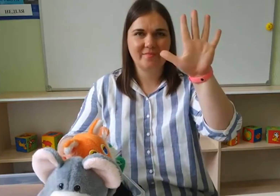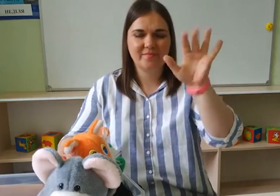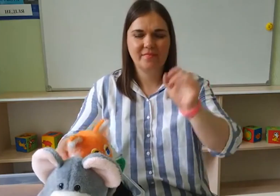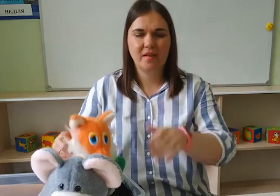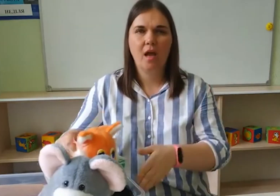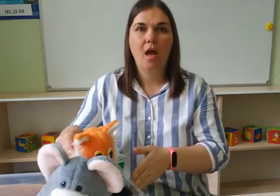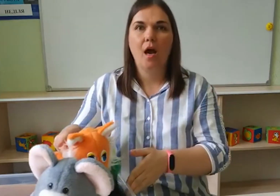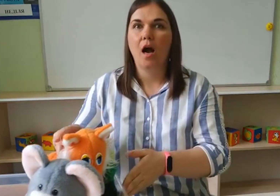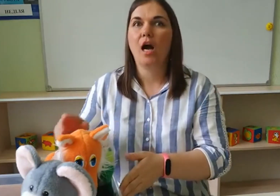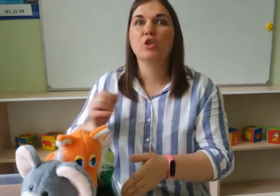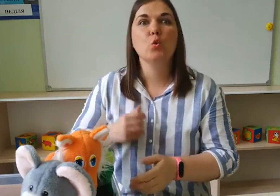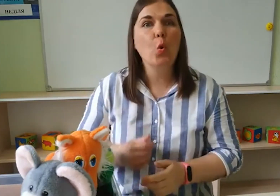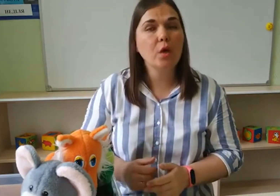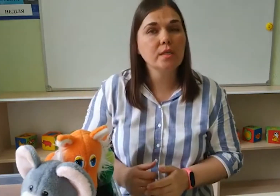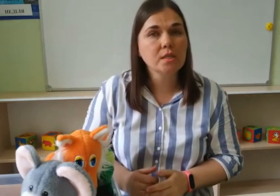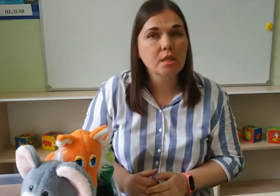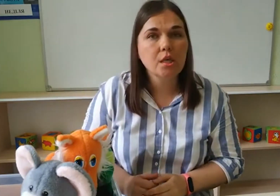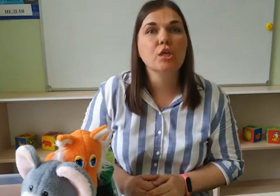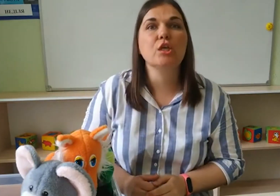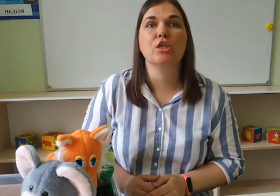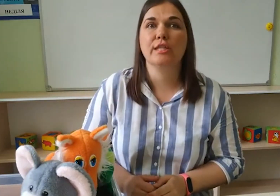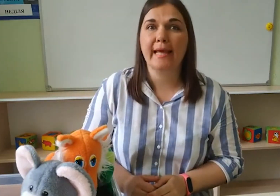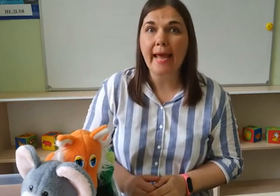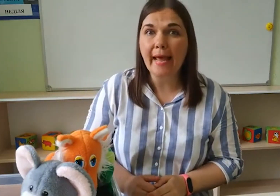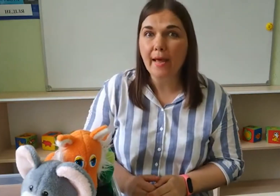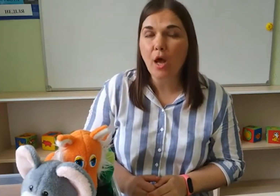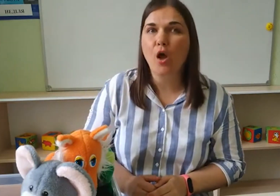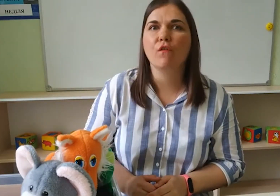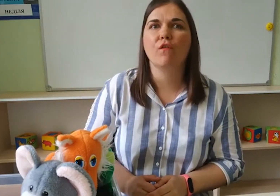п'ять. Аж ось іде